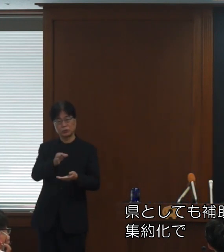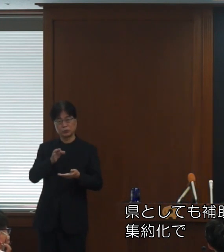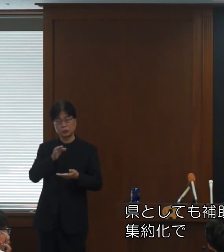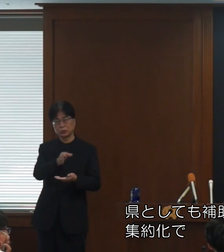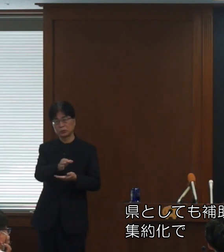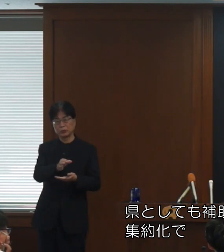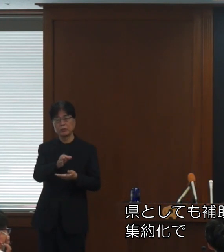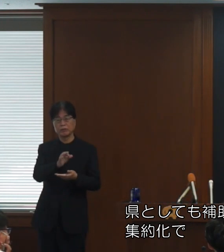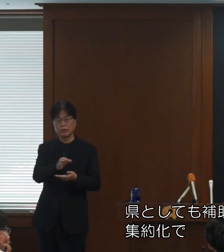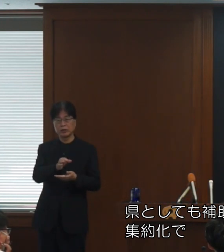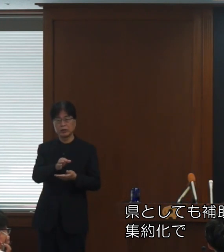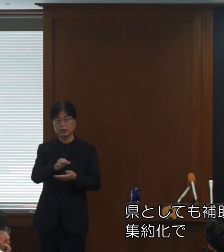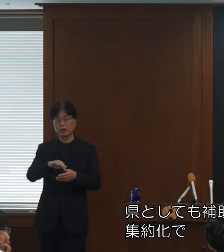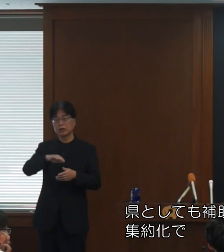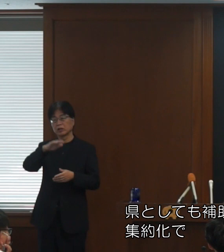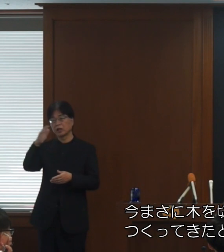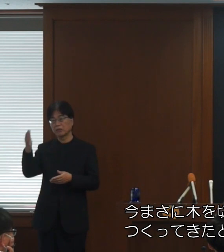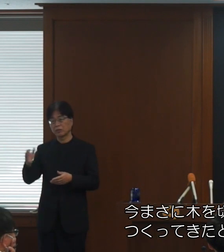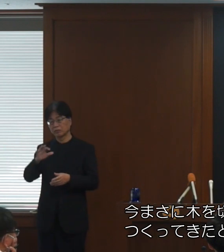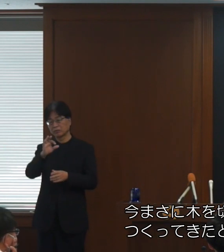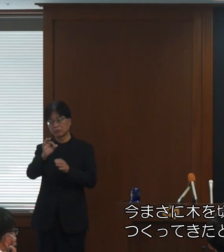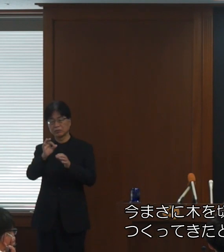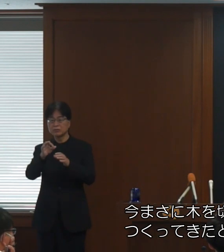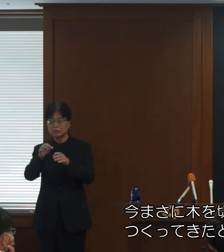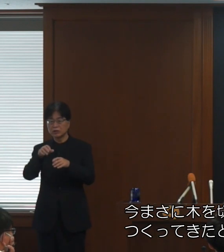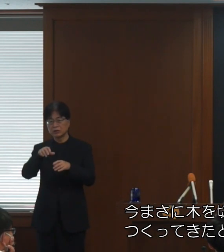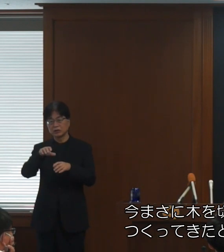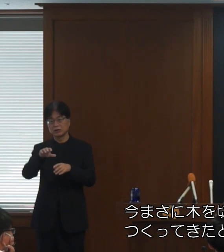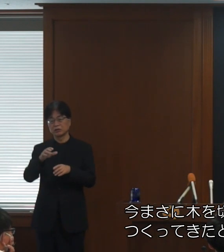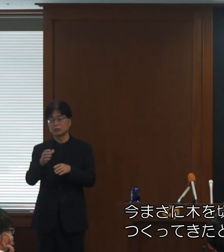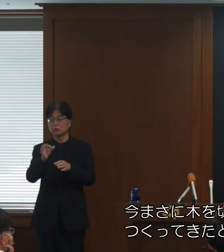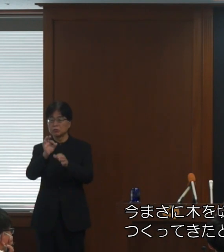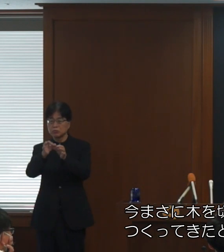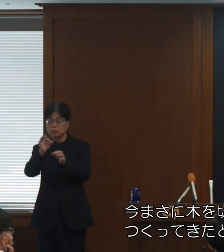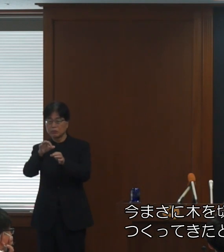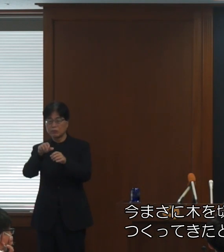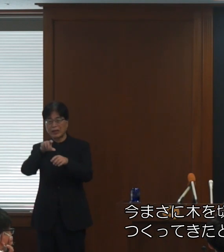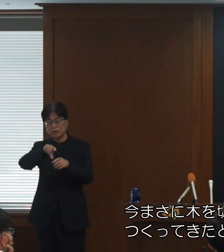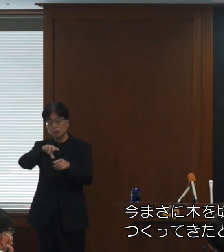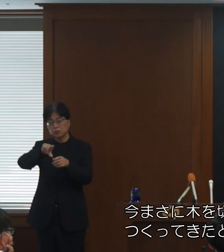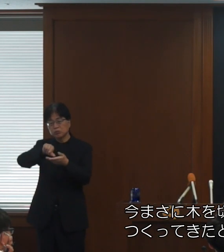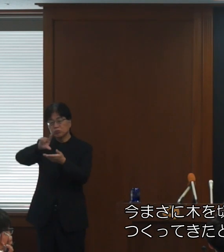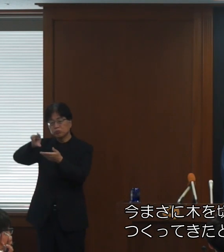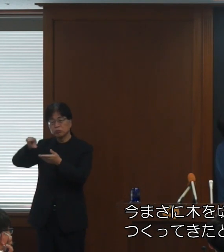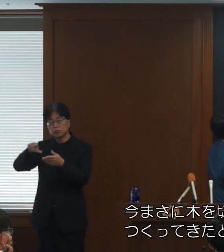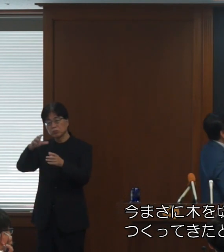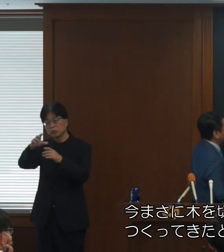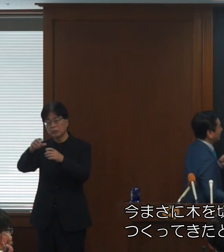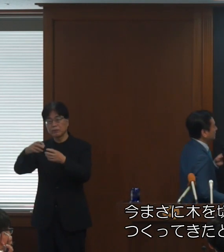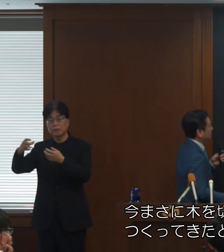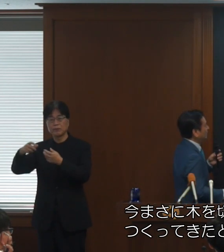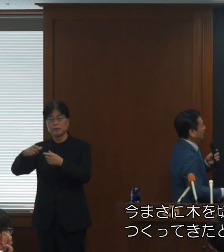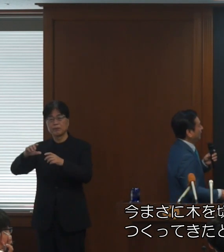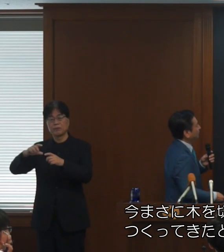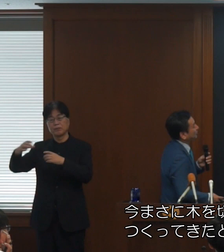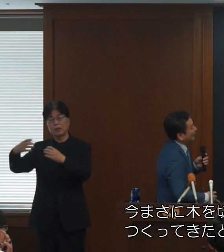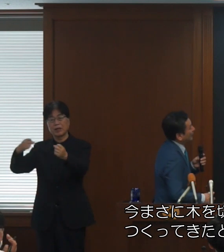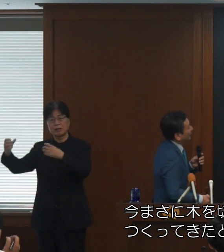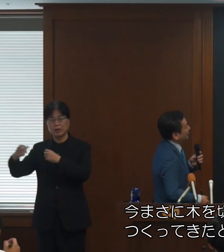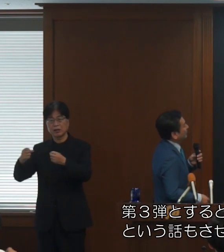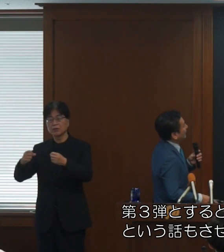集約化のに今まさに気を切り出せるような環境を作っていったというのが大事なん